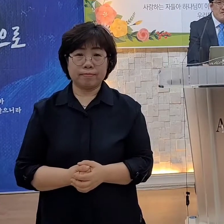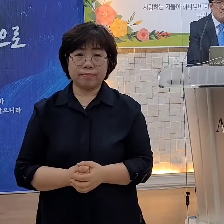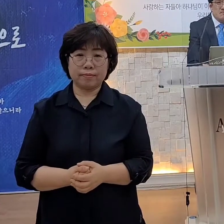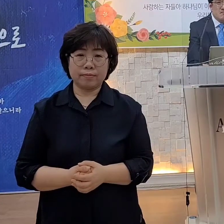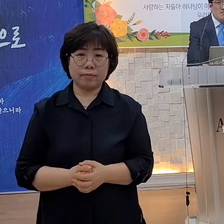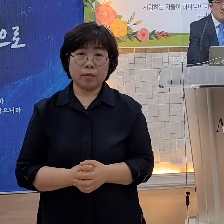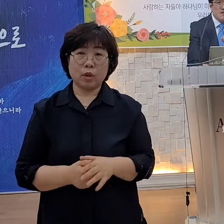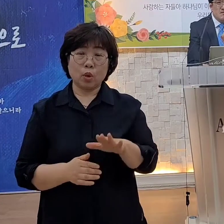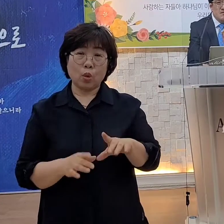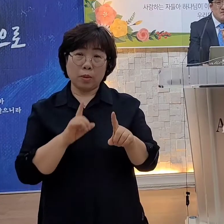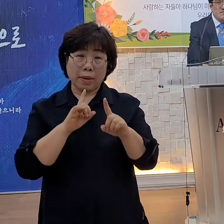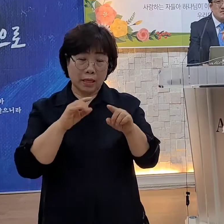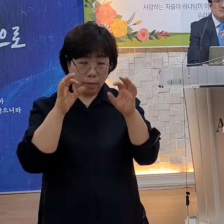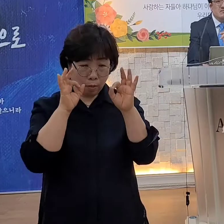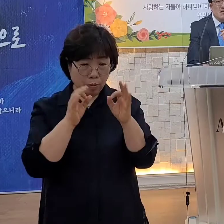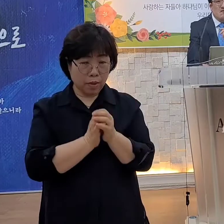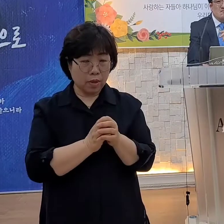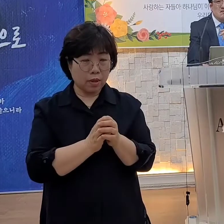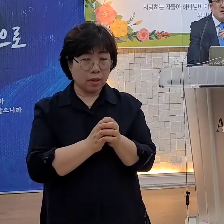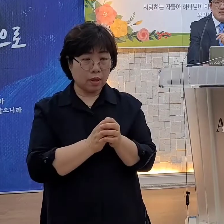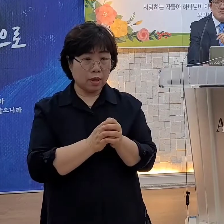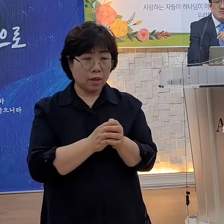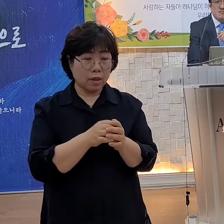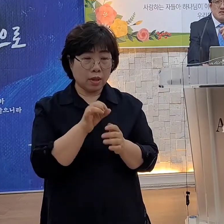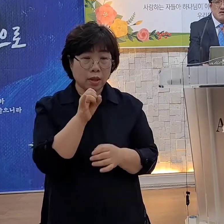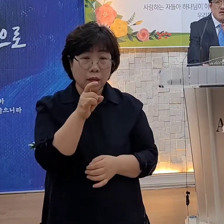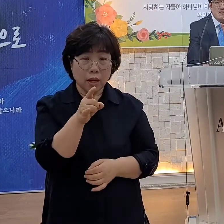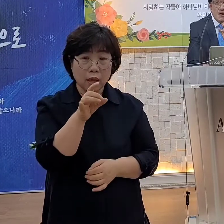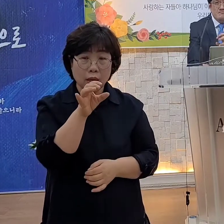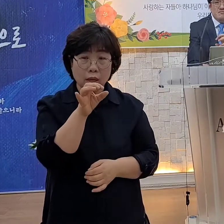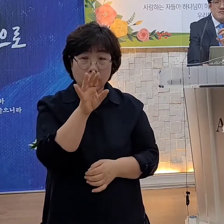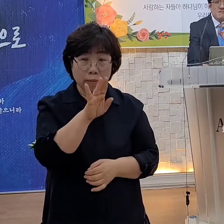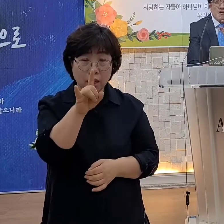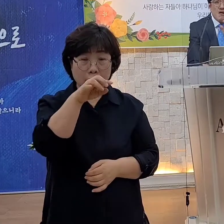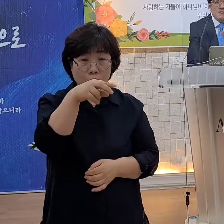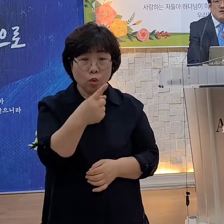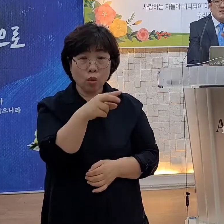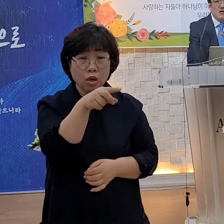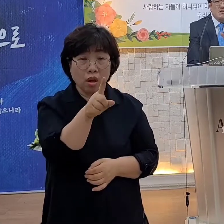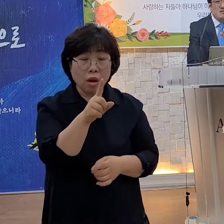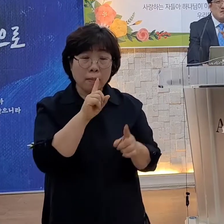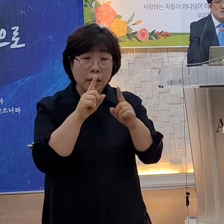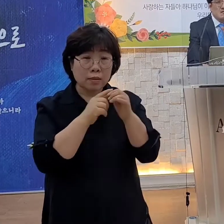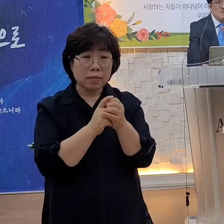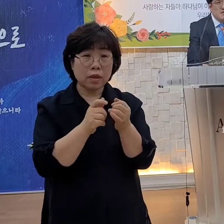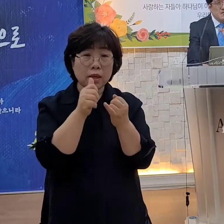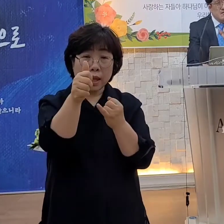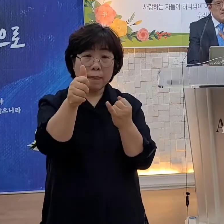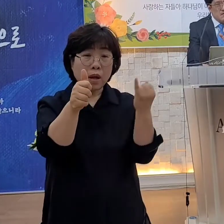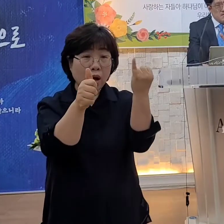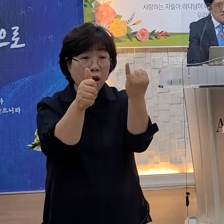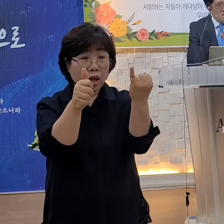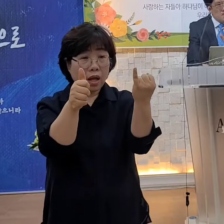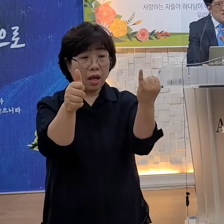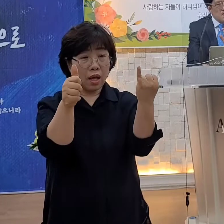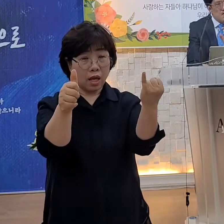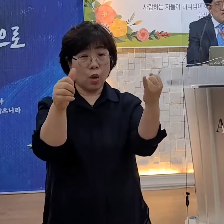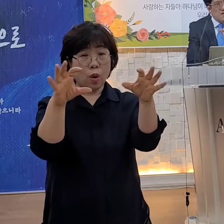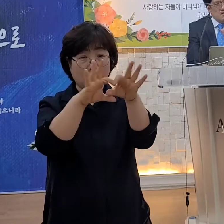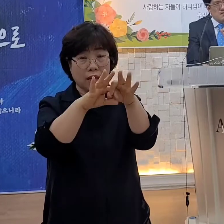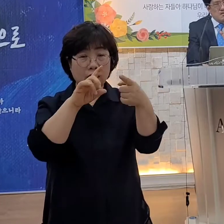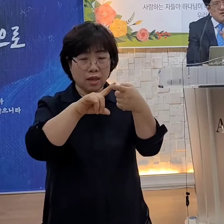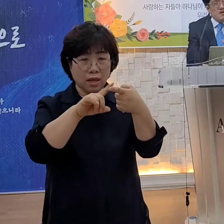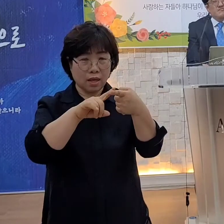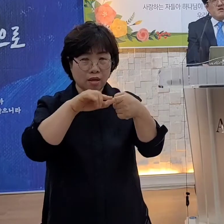이 에베소서 5장 22절부터 나오는 이 말씀은 남편과 아내에 대한 성경에서